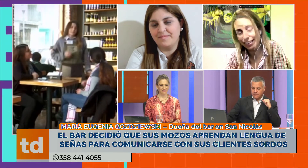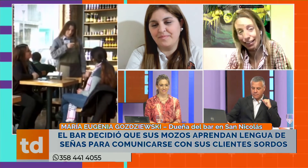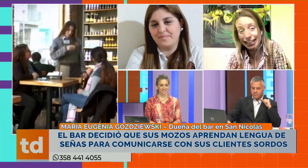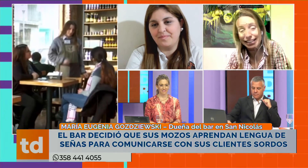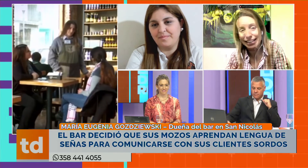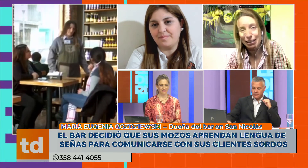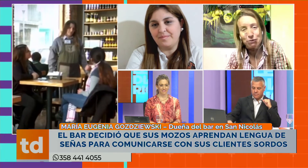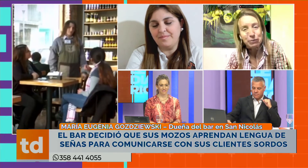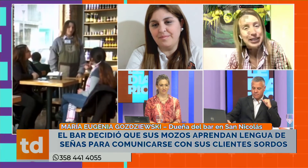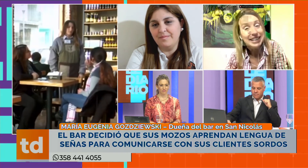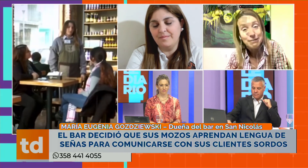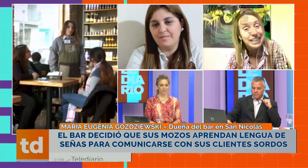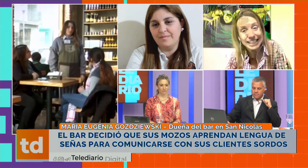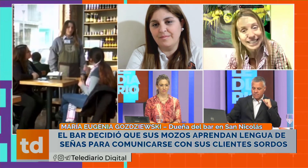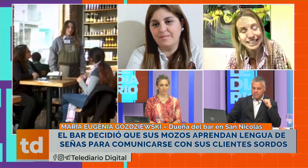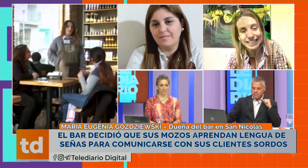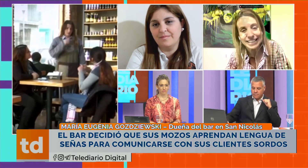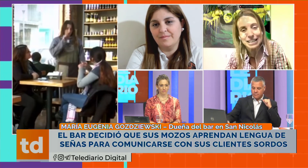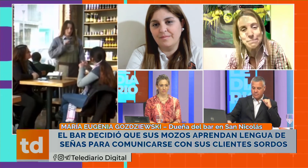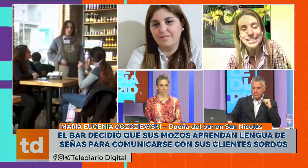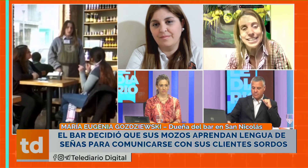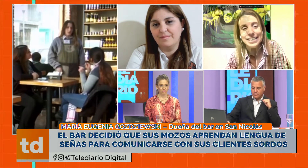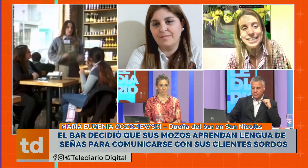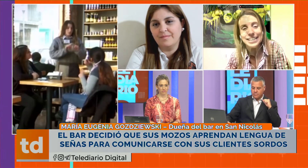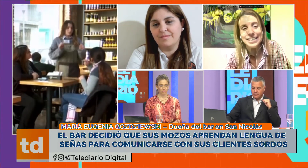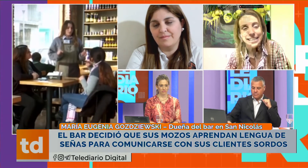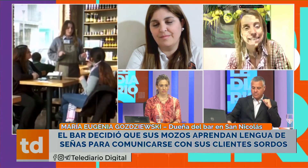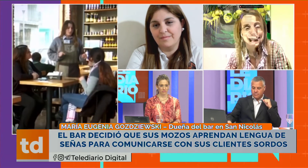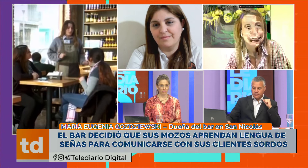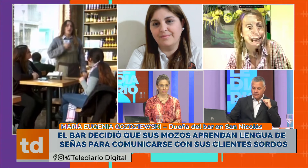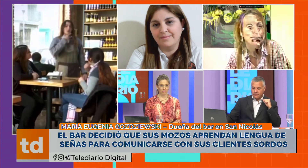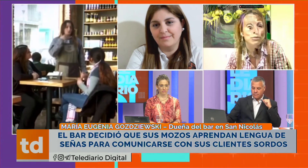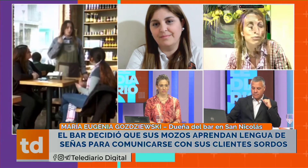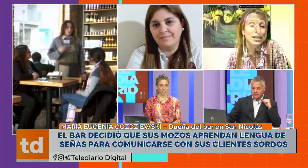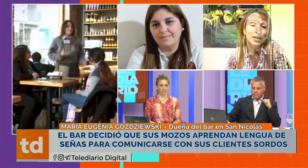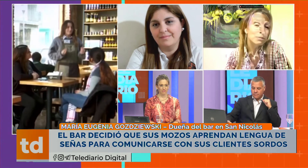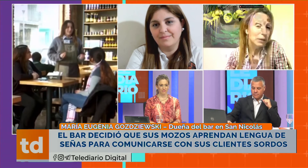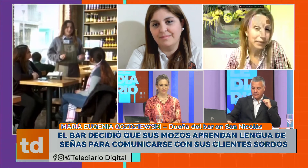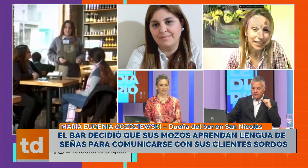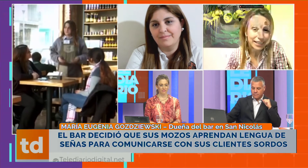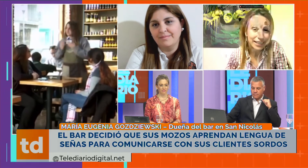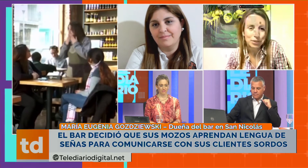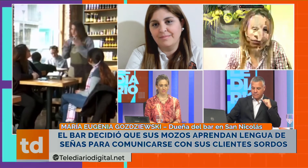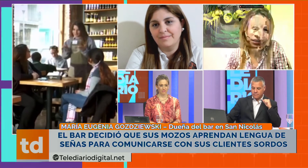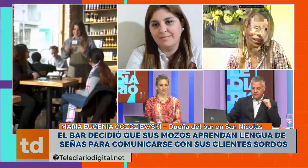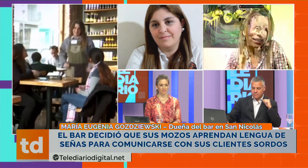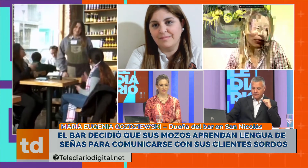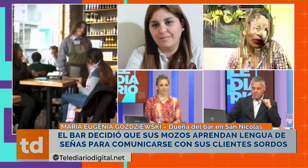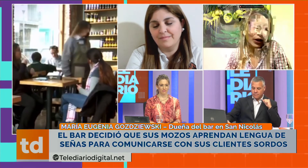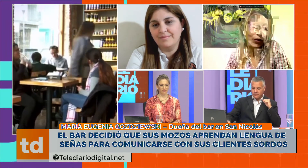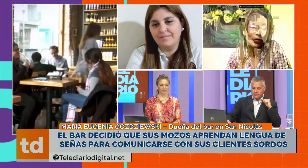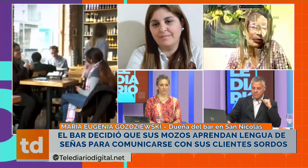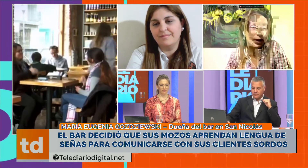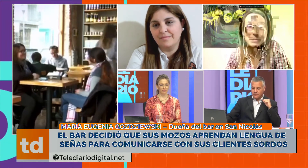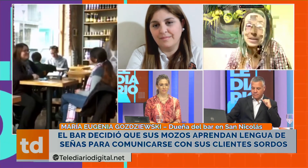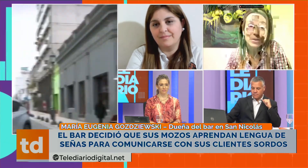través de Edith, fue muy gratificante leer mensajes donde decían, estoy feliz como papá porque mi hija pudo